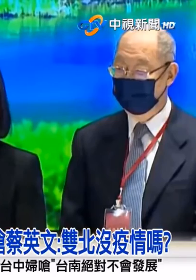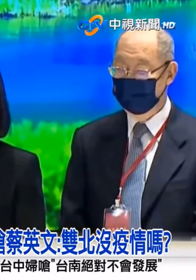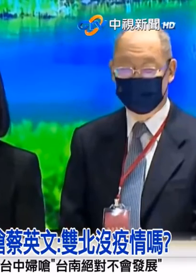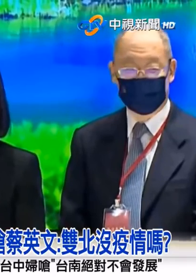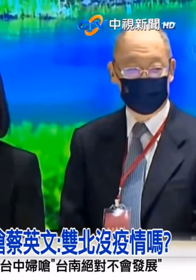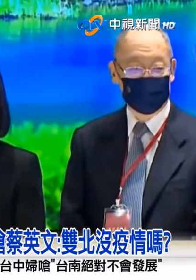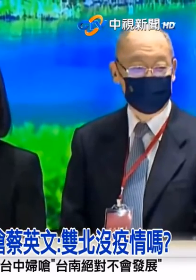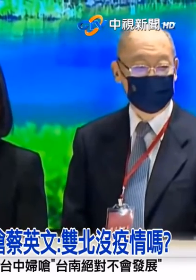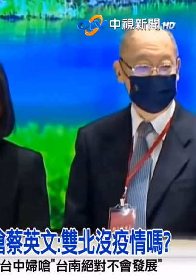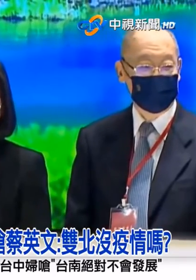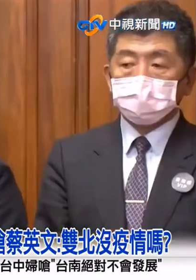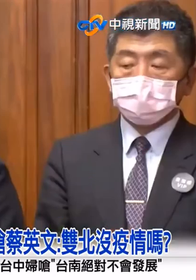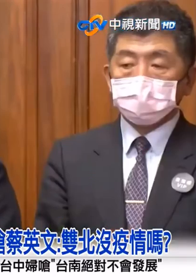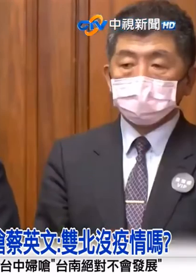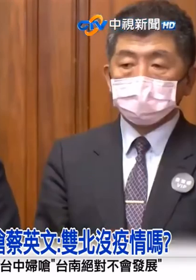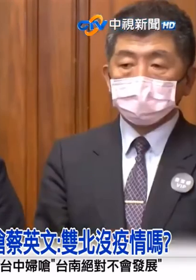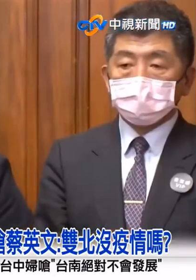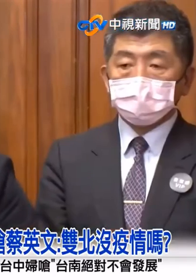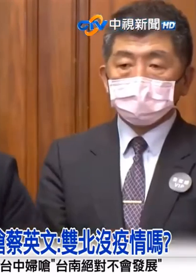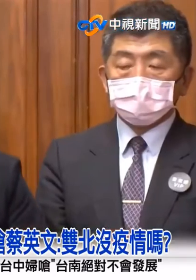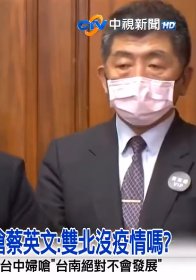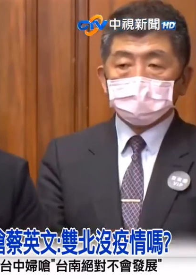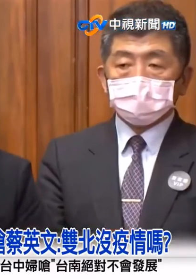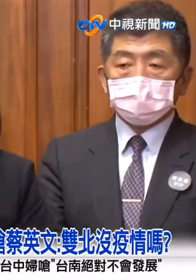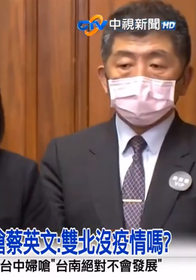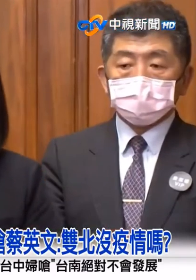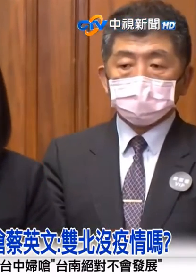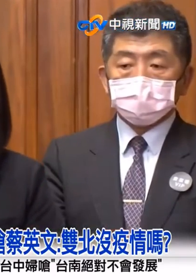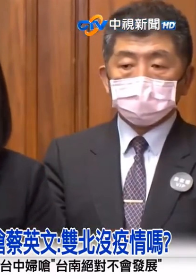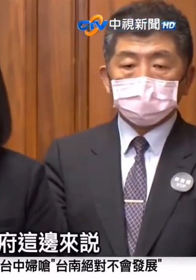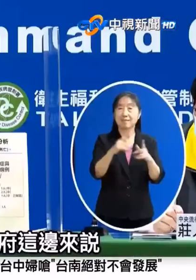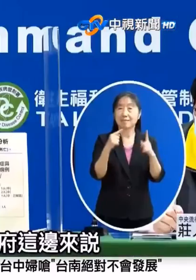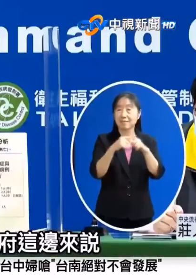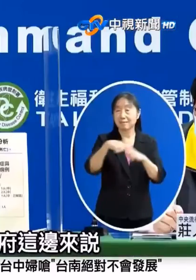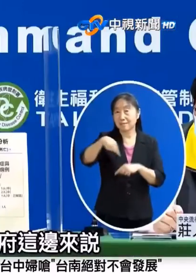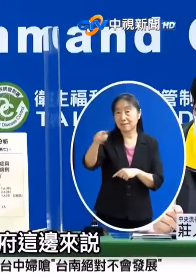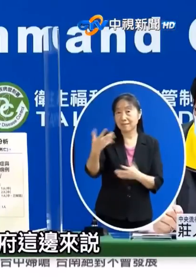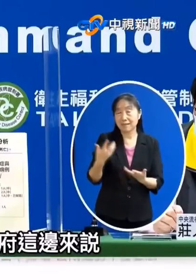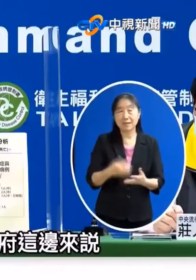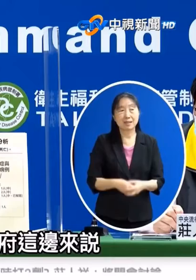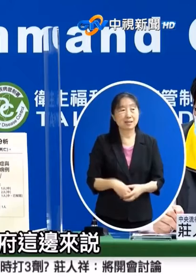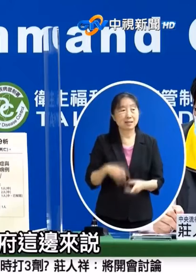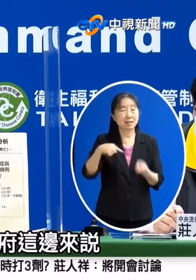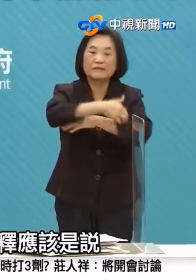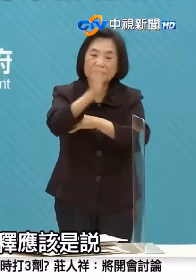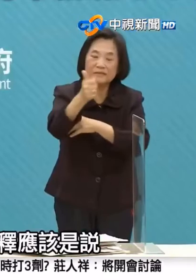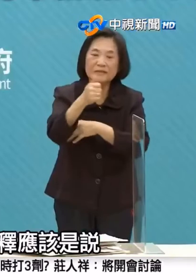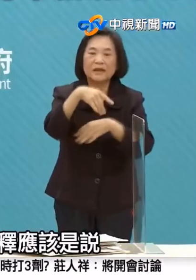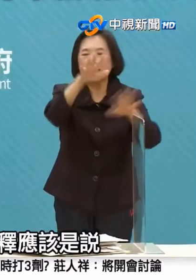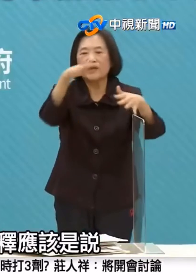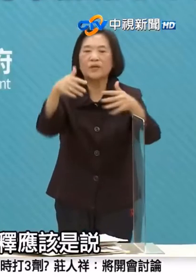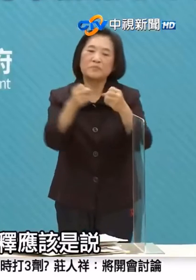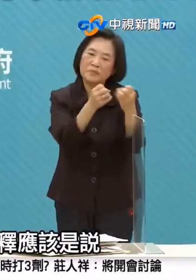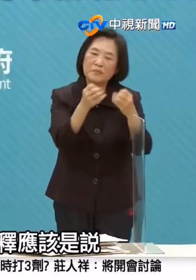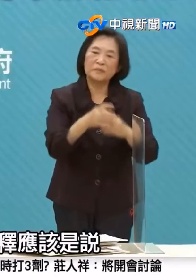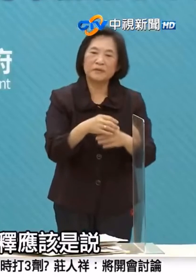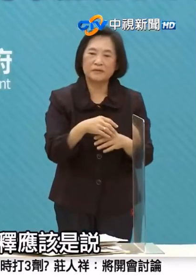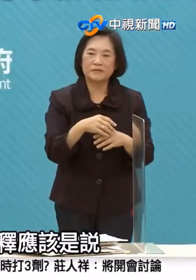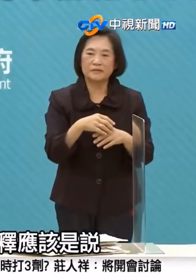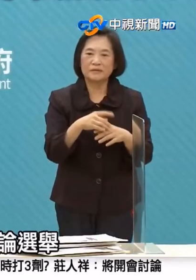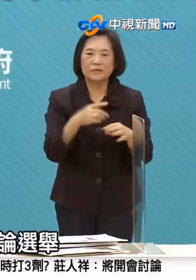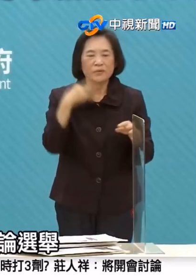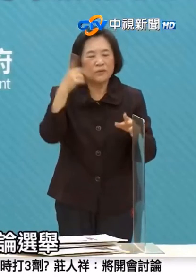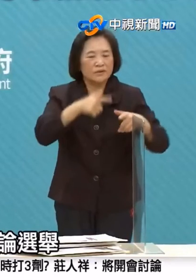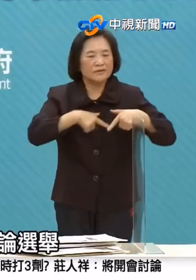酸蔡英文，但总统到底找了谁？陈时中不敢讲。 我想这由总统府那边来说吧。 比较善意的解释应该是